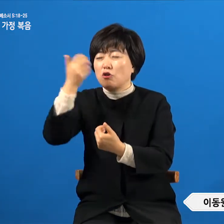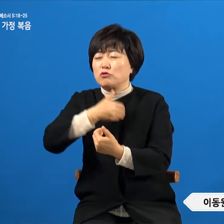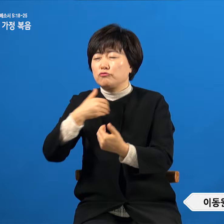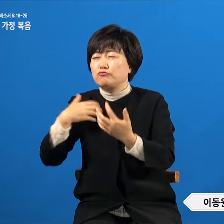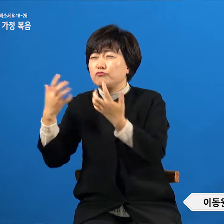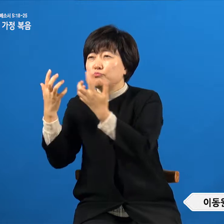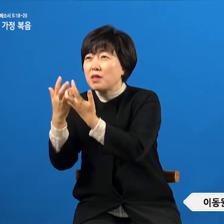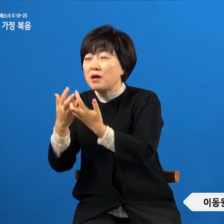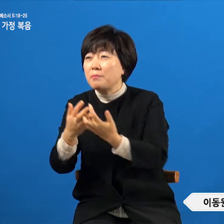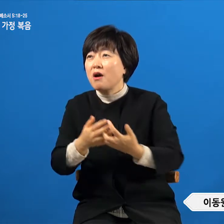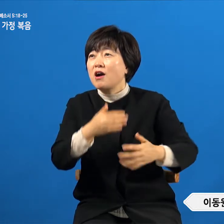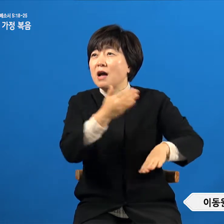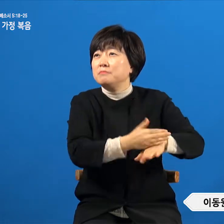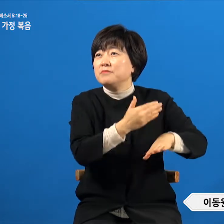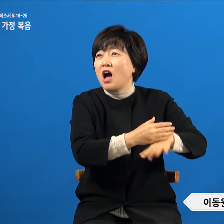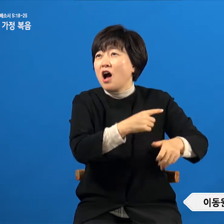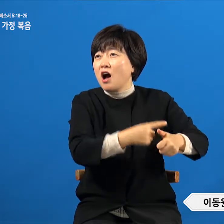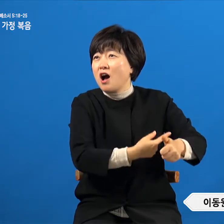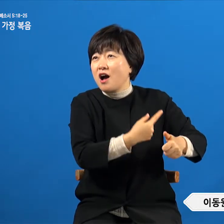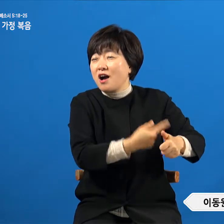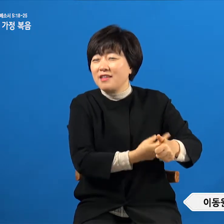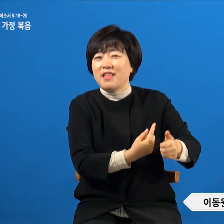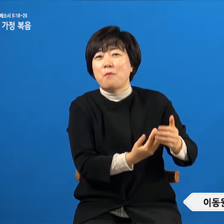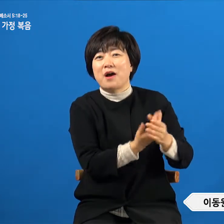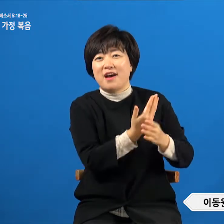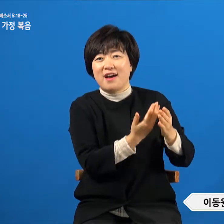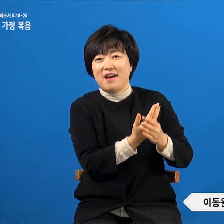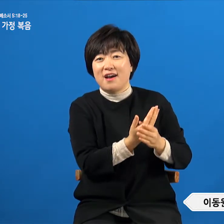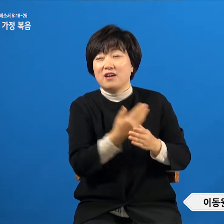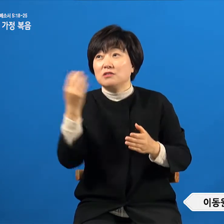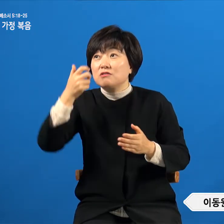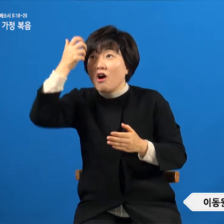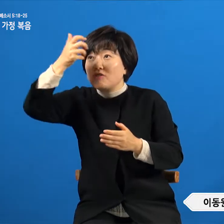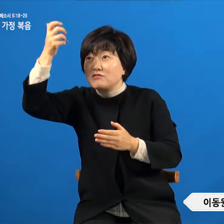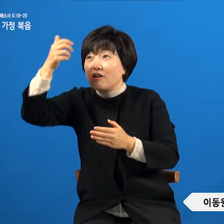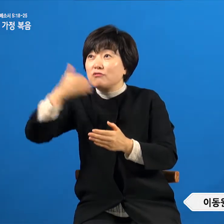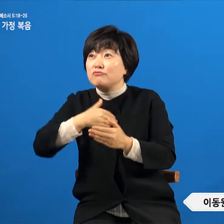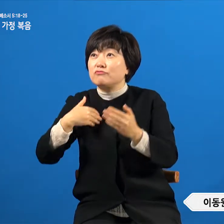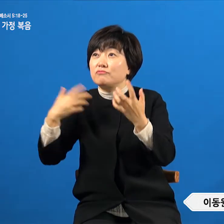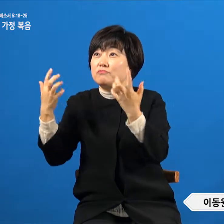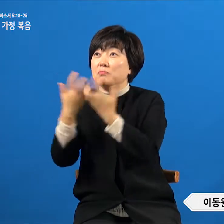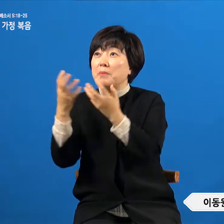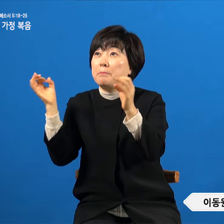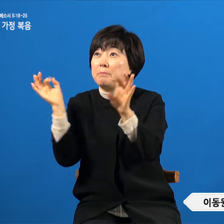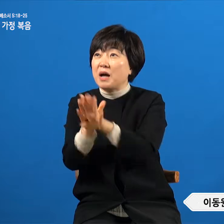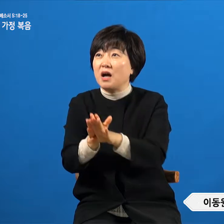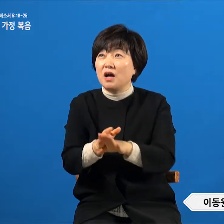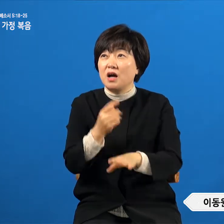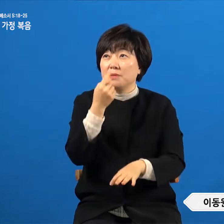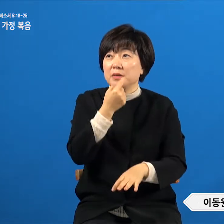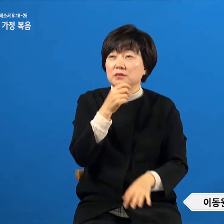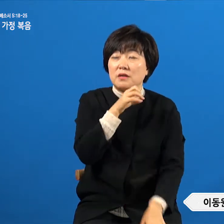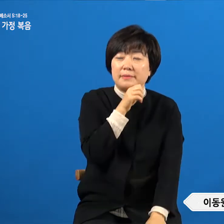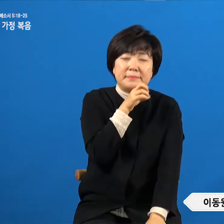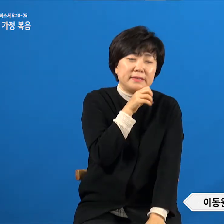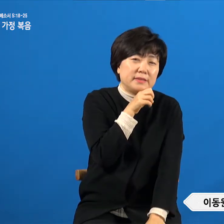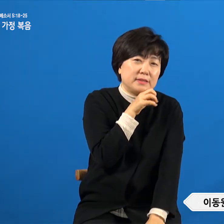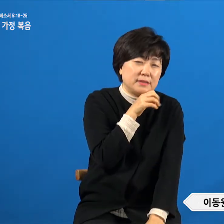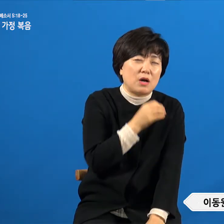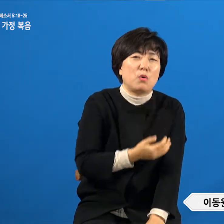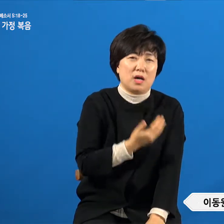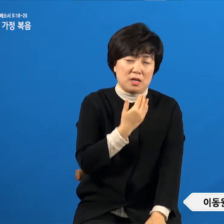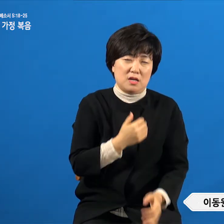성령 충만하면 감사가 저절로 나와요. 성령 충만이 사라지면 입에서 자연스럽게 불평과 불만이